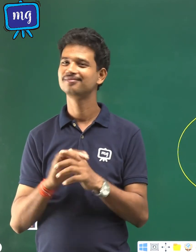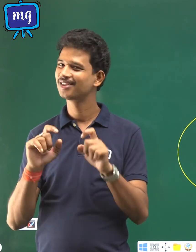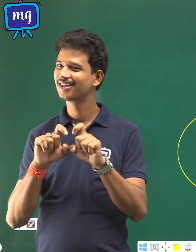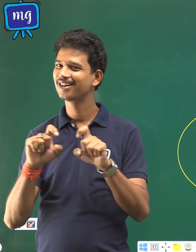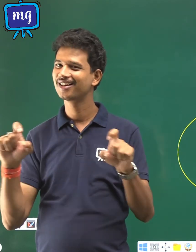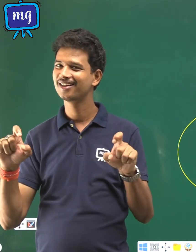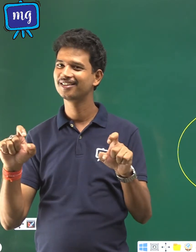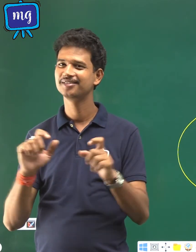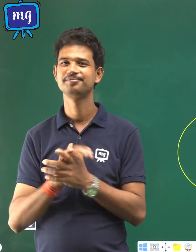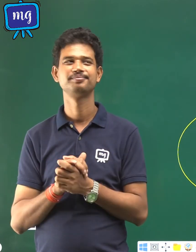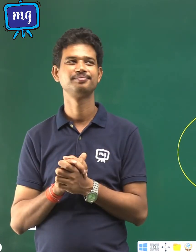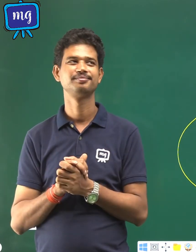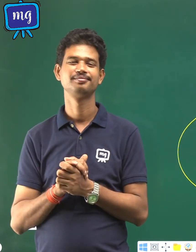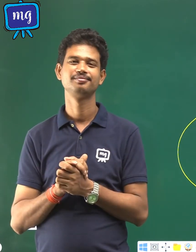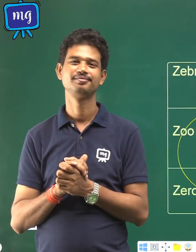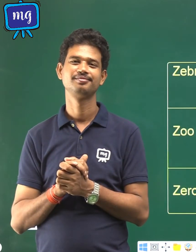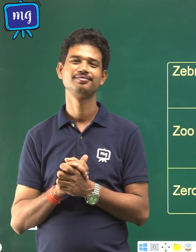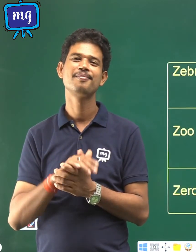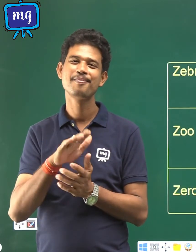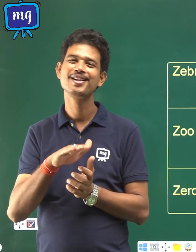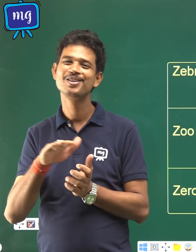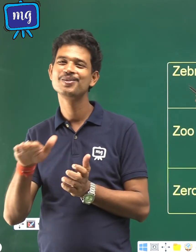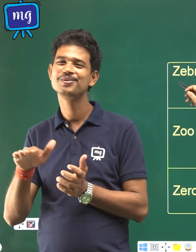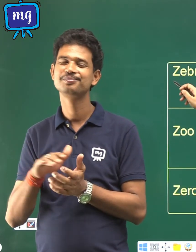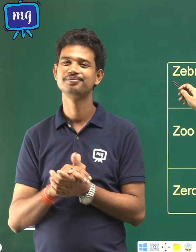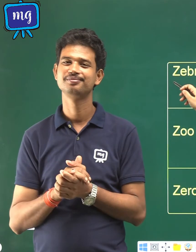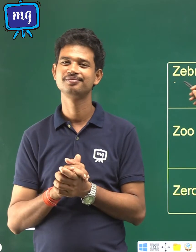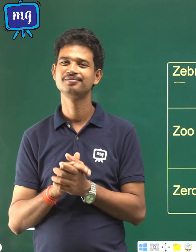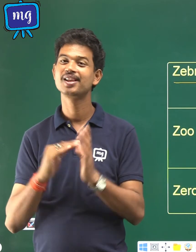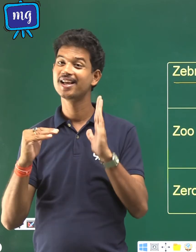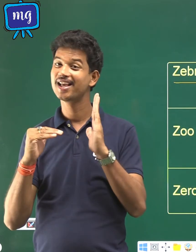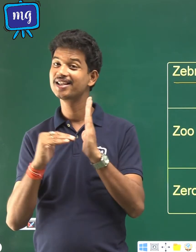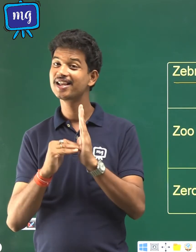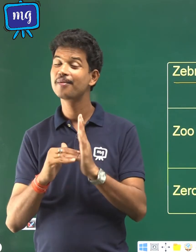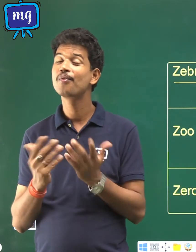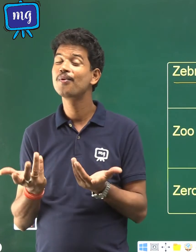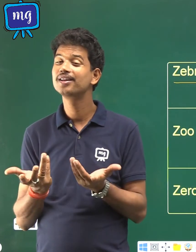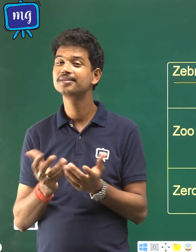क्लियर? So children, Z for